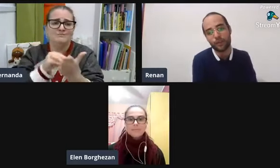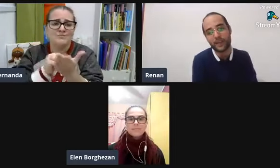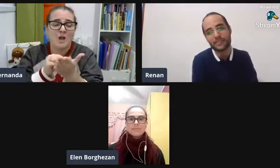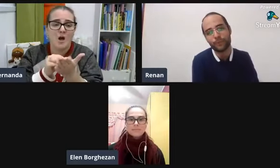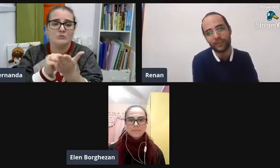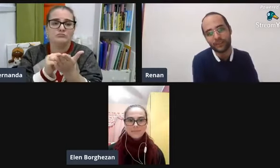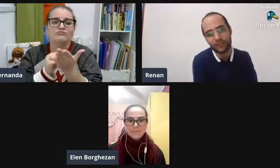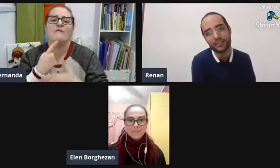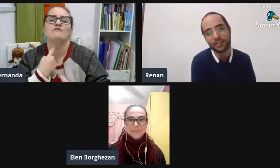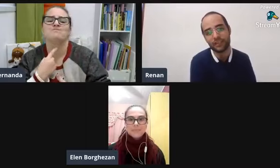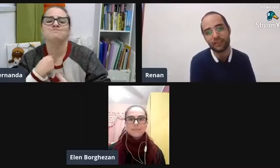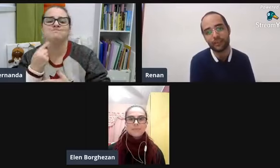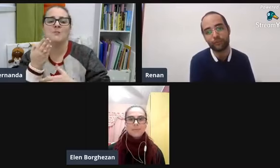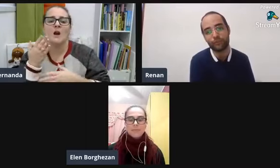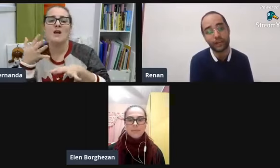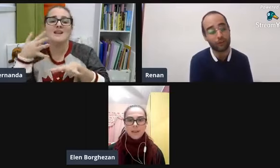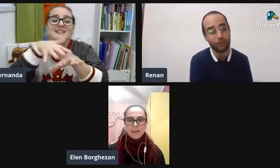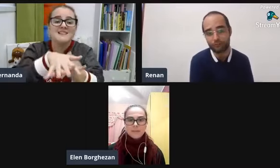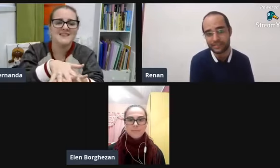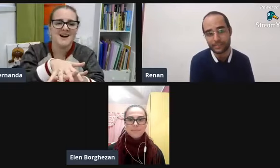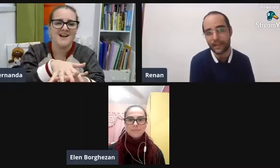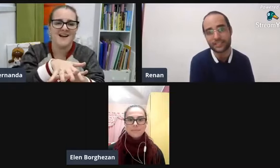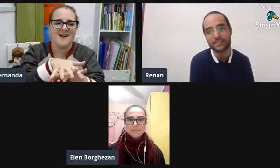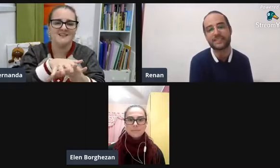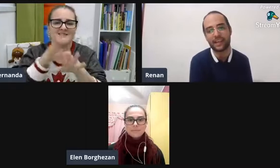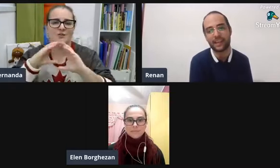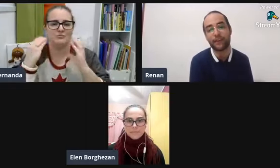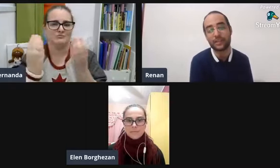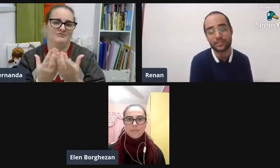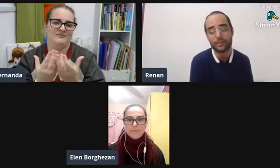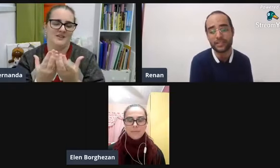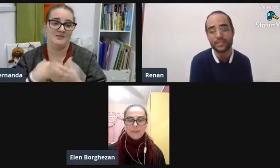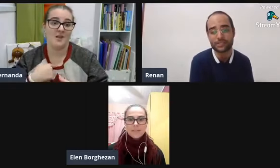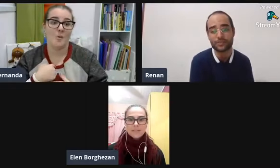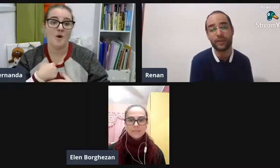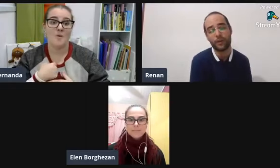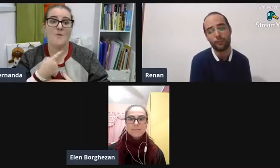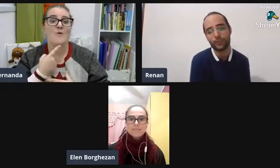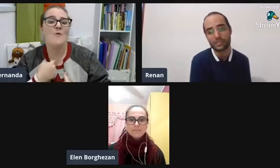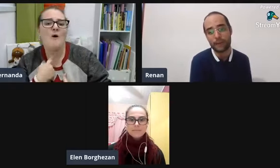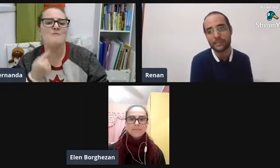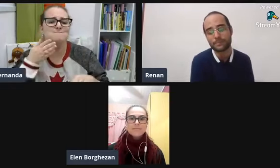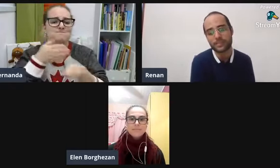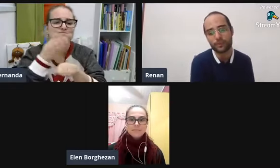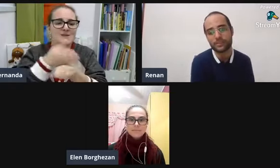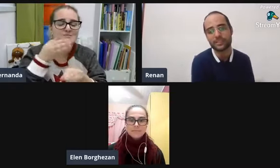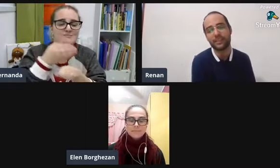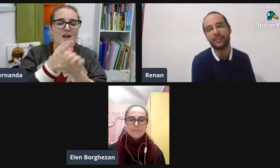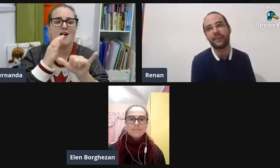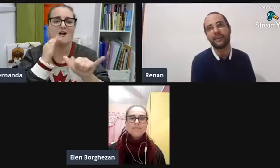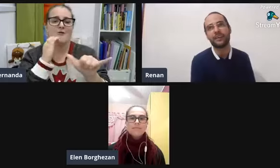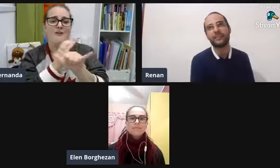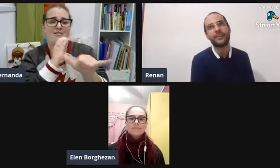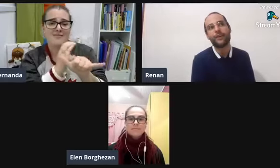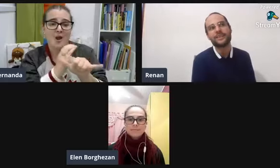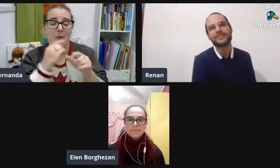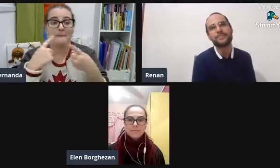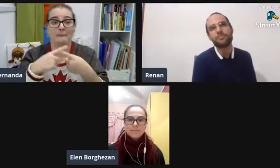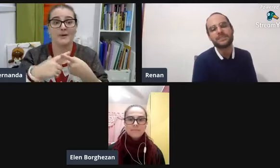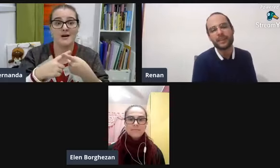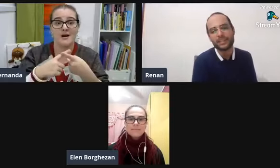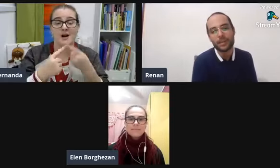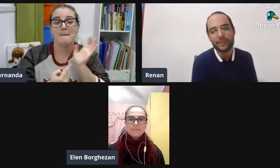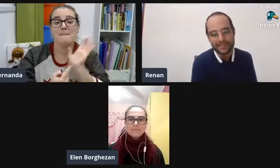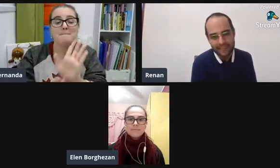Eu acho que o mais importante que eu adoro fazer parte desse canal é justamente isso, mostrar para as pessoas que não